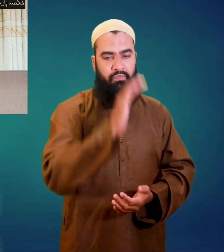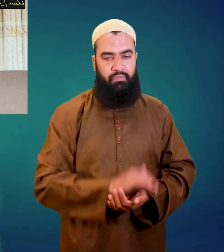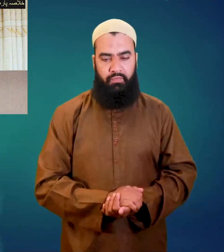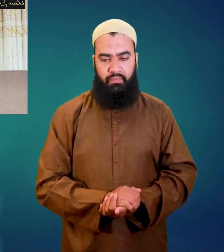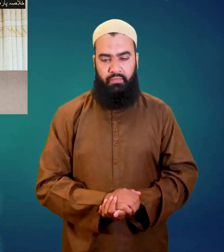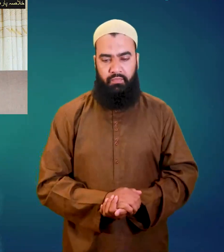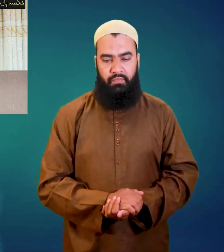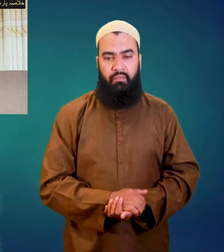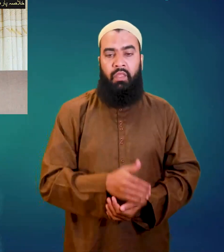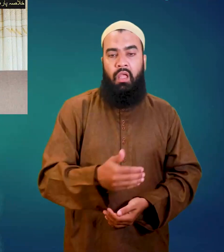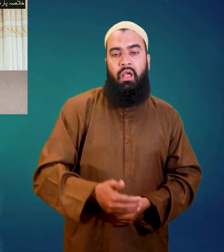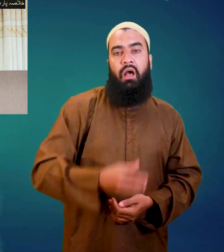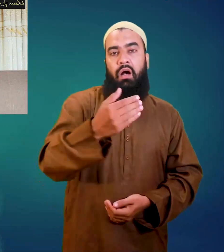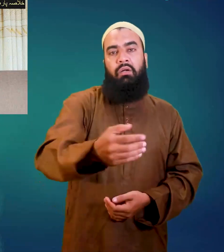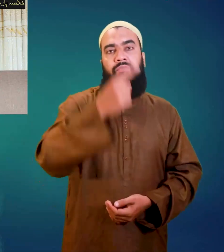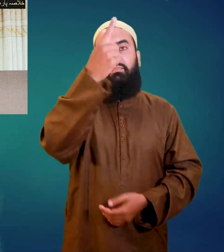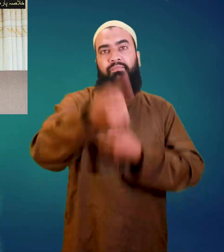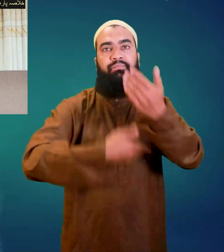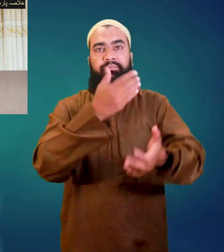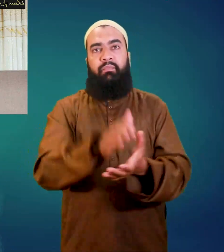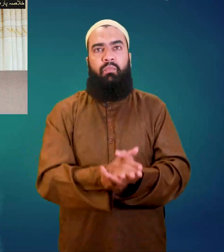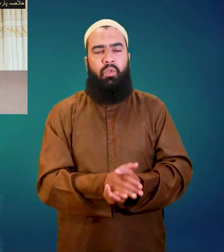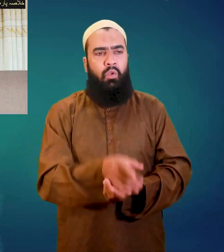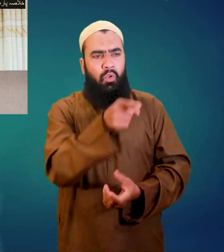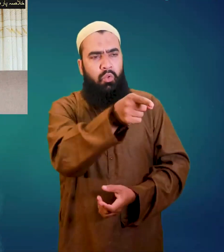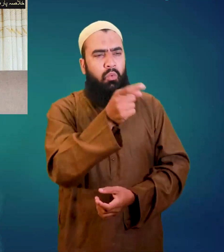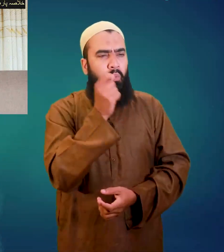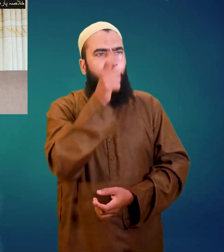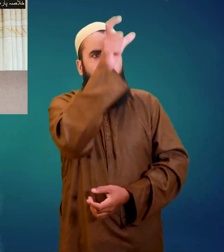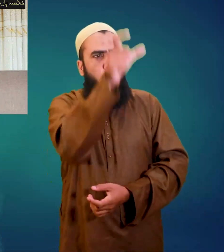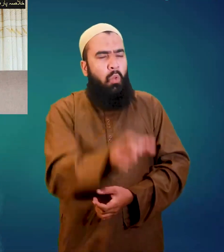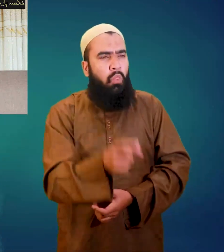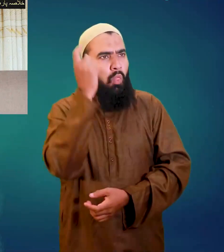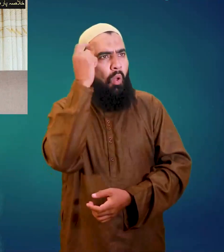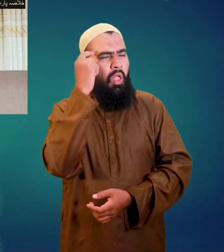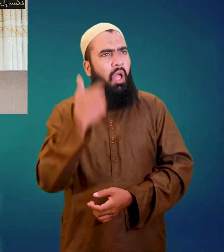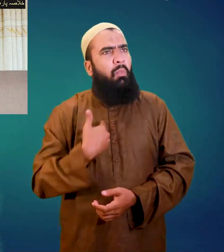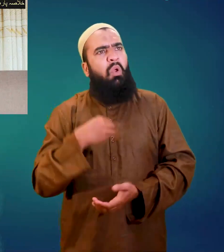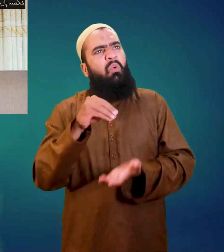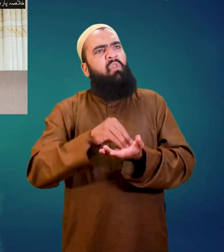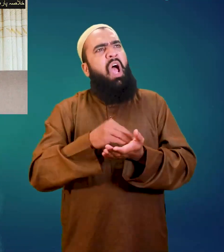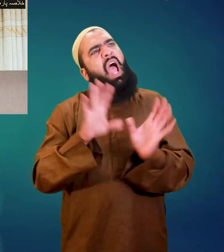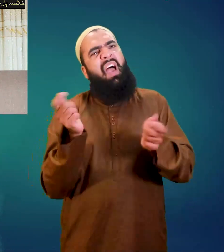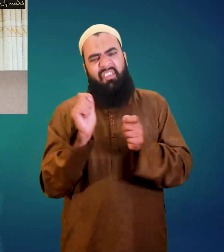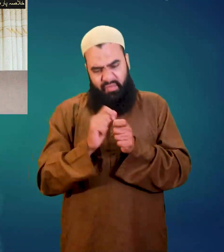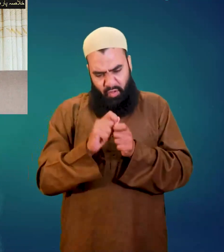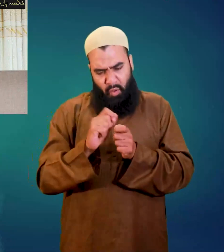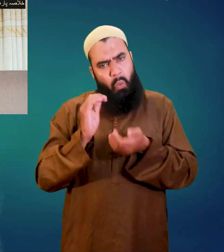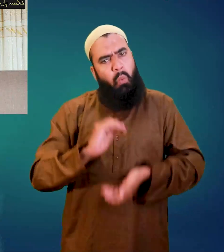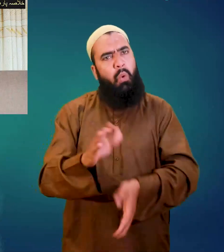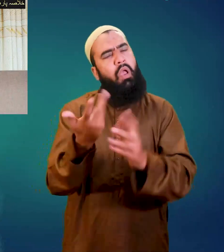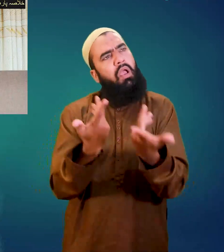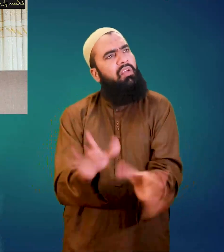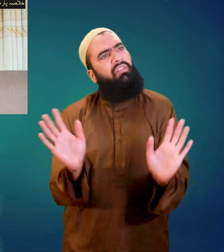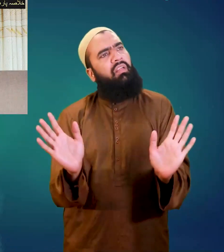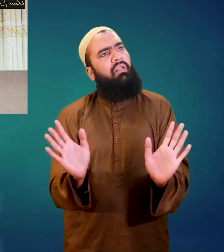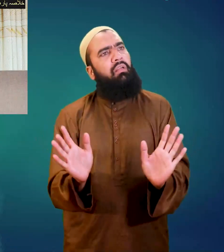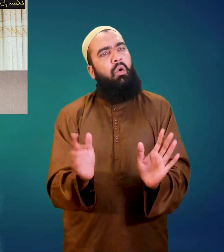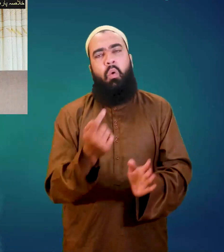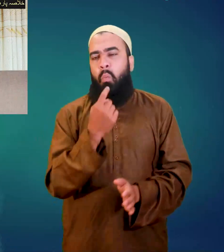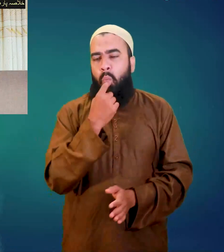تمہیں بے فائدہ پیدا کیا گیا ہے اور تم ہماری طرف لوٹ کر نہیں آؤ گے؟ انسانیت کو فرمایا